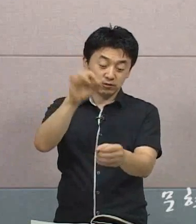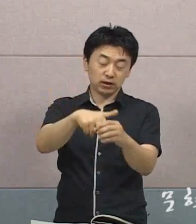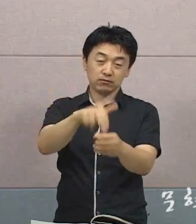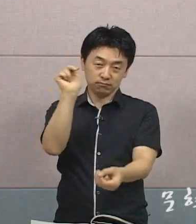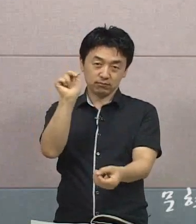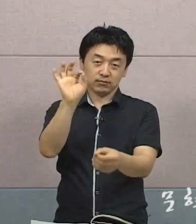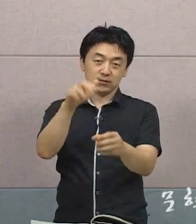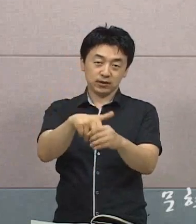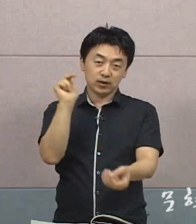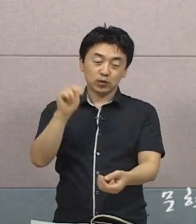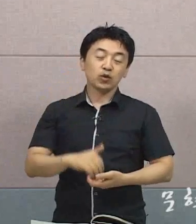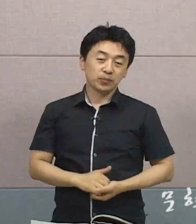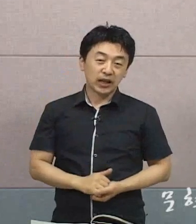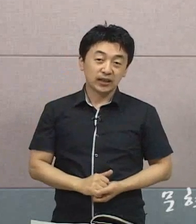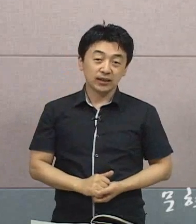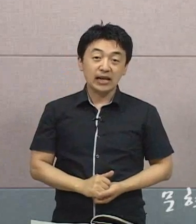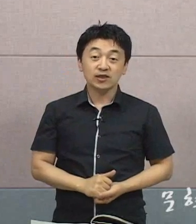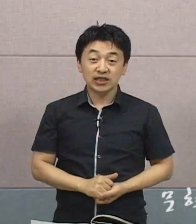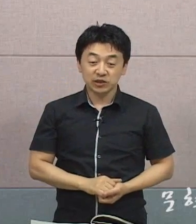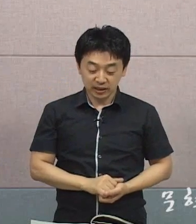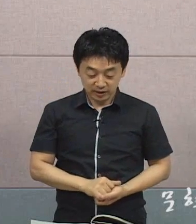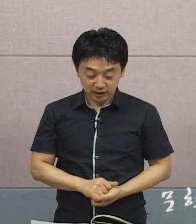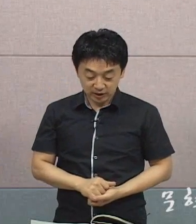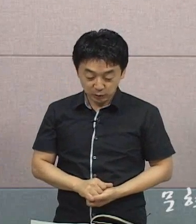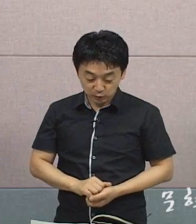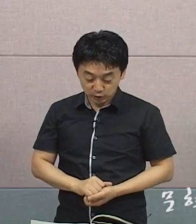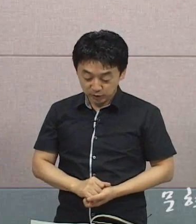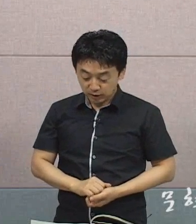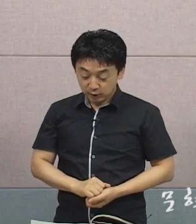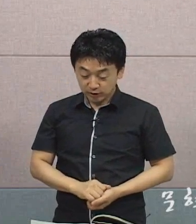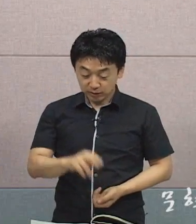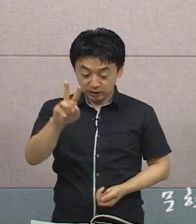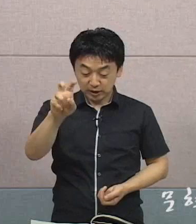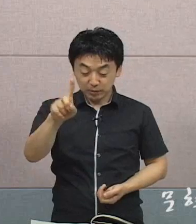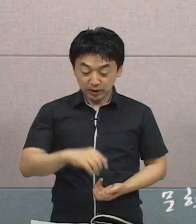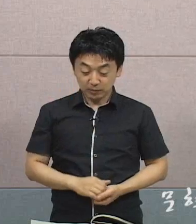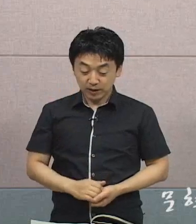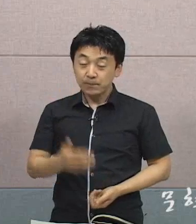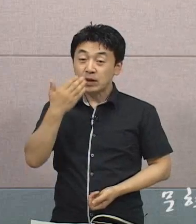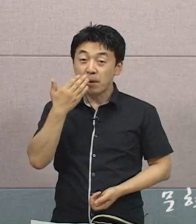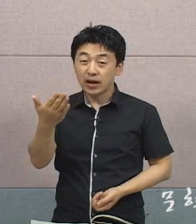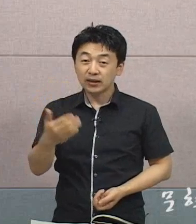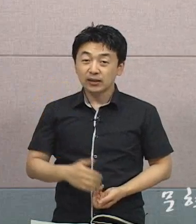네. 돈 없다, 알거지가 됐다. 이렇게 그냥 외워주시면 될 듯합니다. 21페이지입니다.